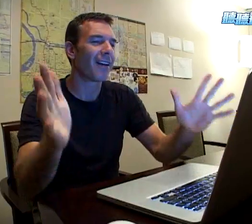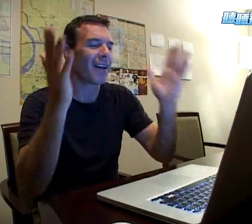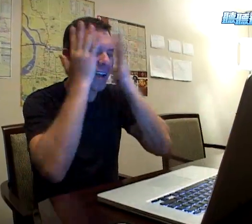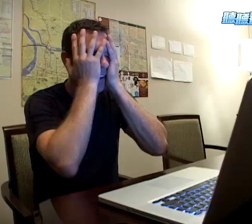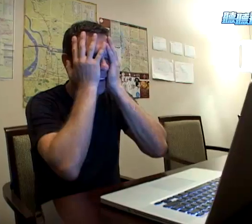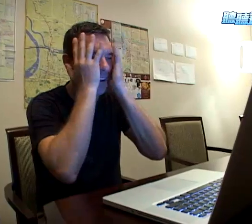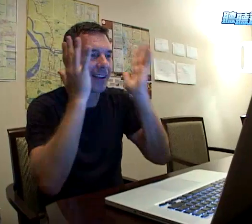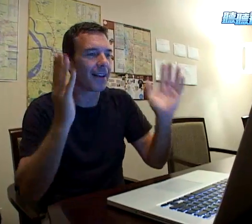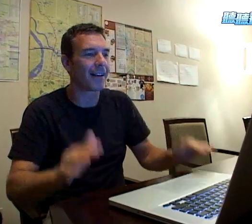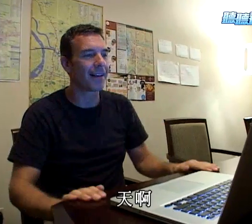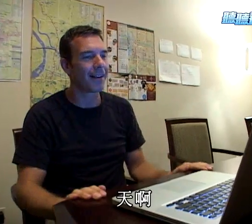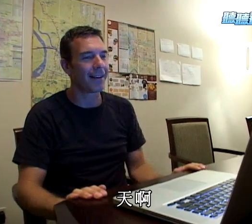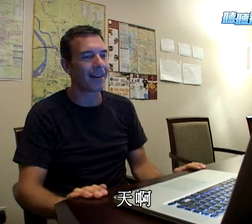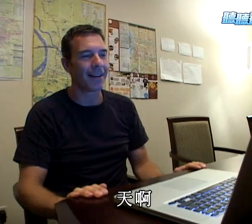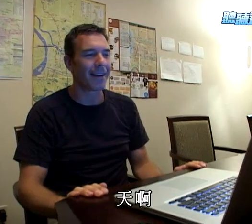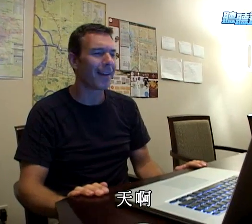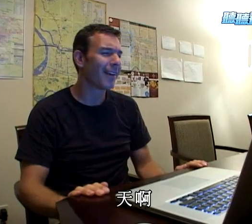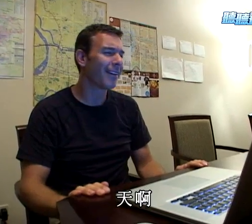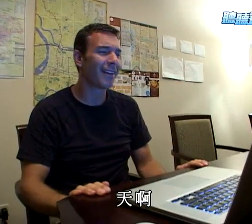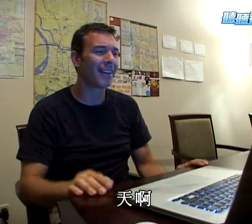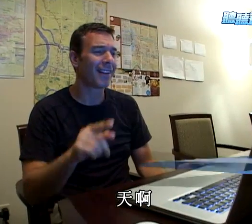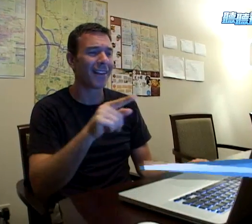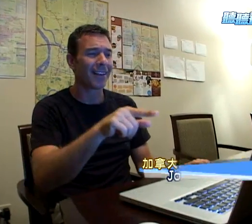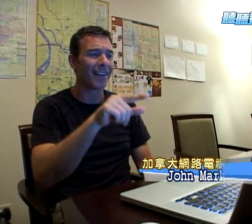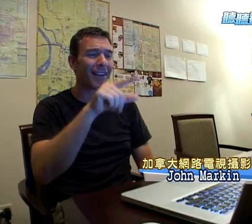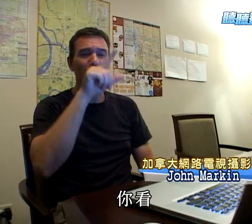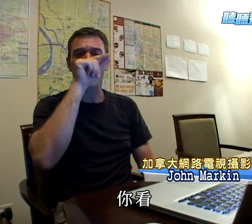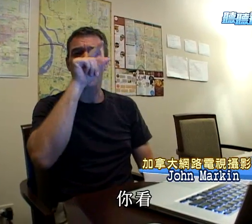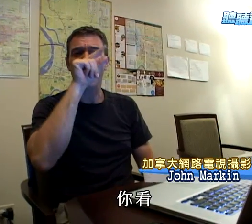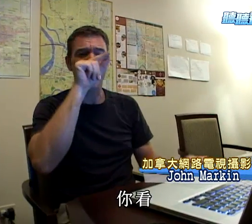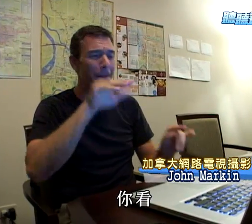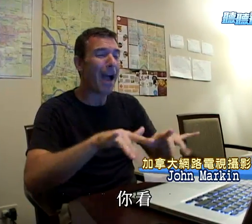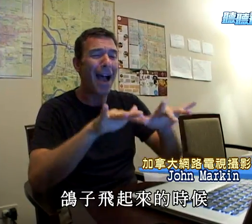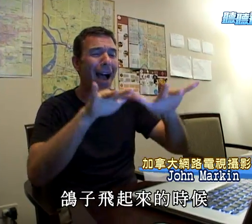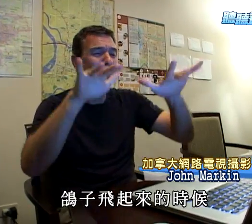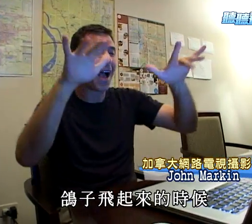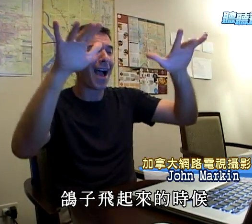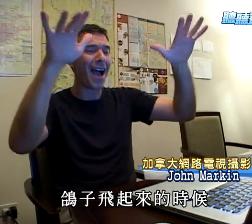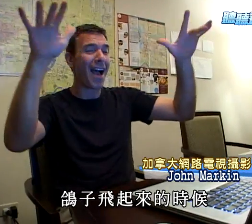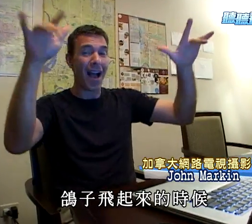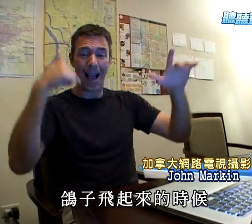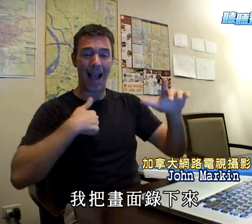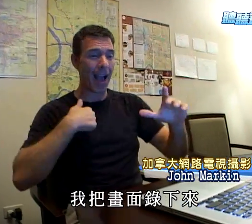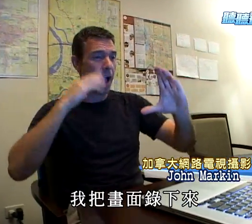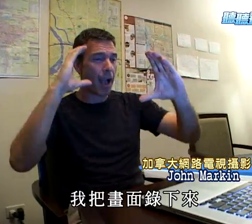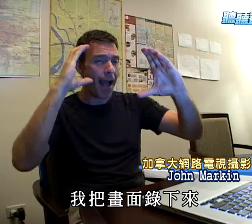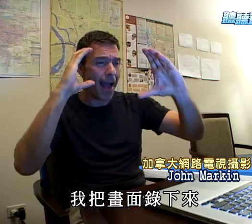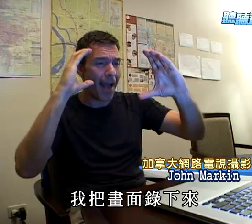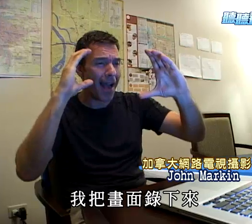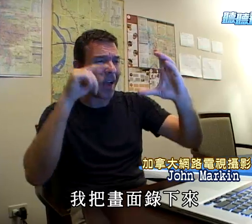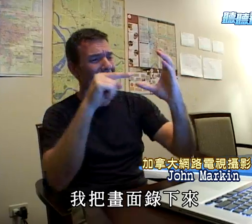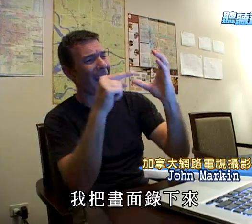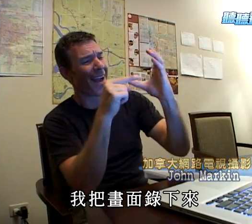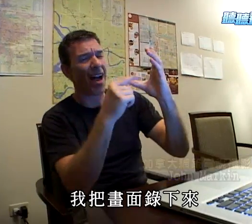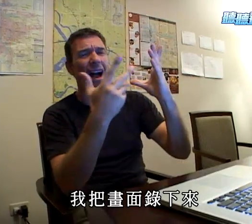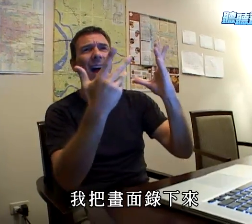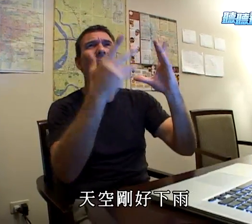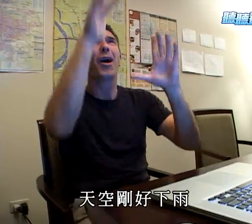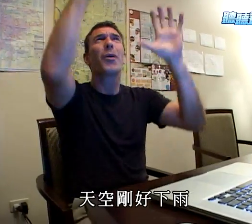了。 哦，天哪！你看，鸽子飞起来的时候啊，我把画面录下来，天空呢刚